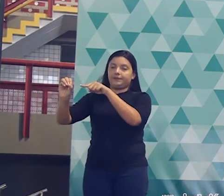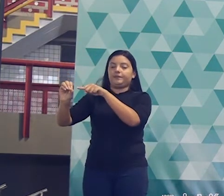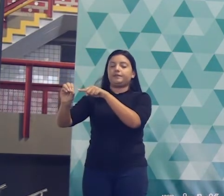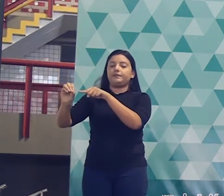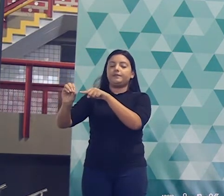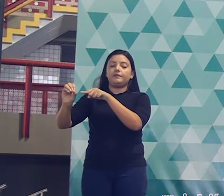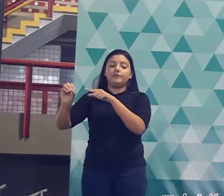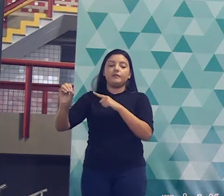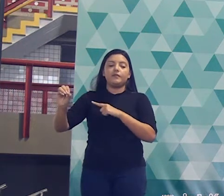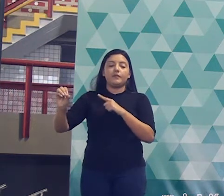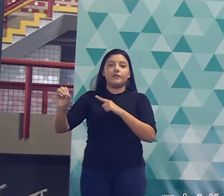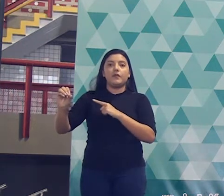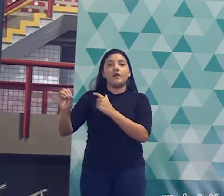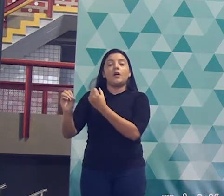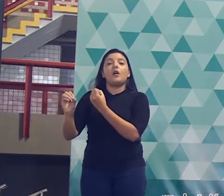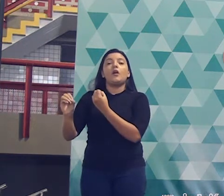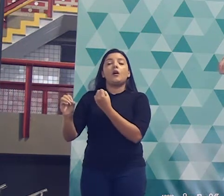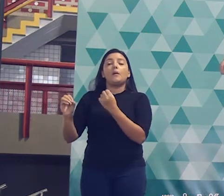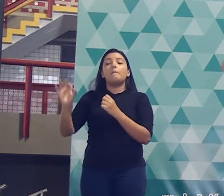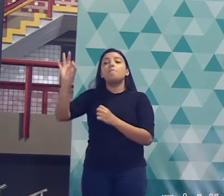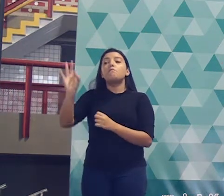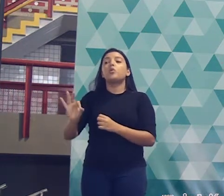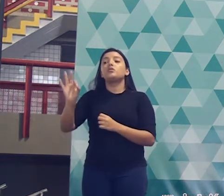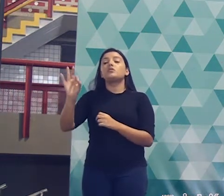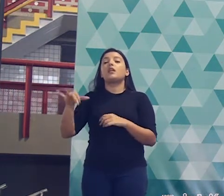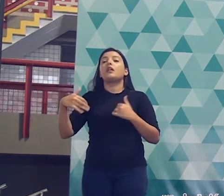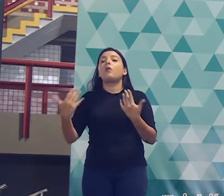partilha de urânio tem quantos por cento de urânio?